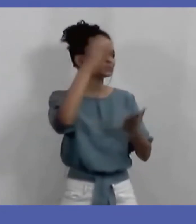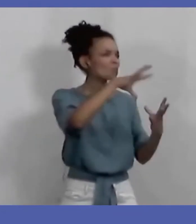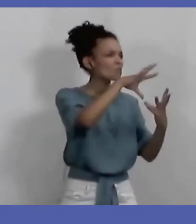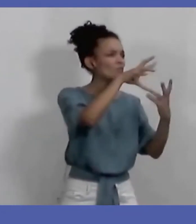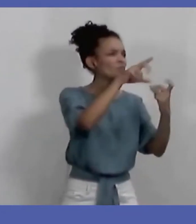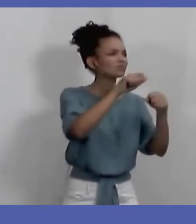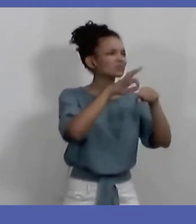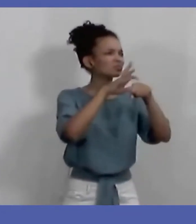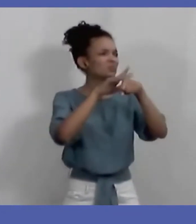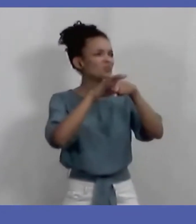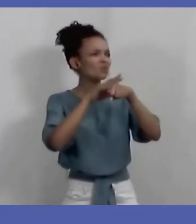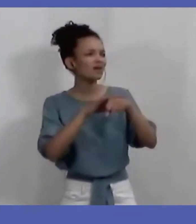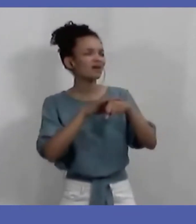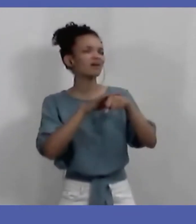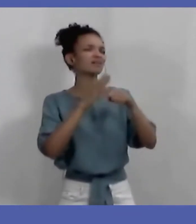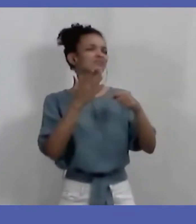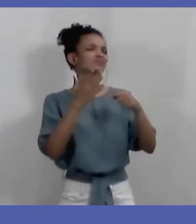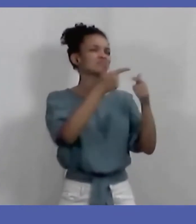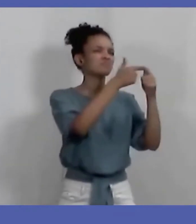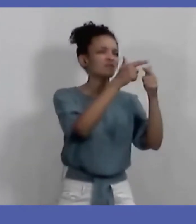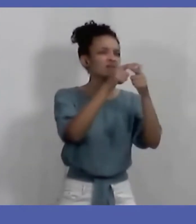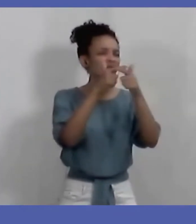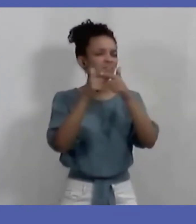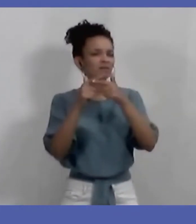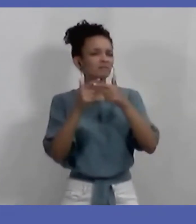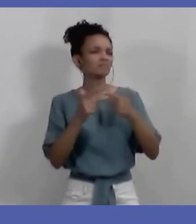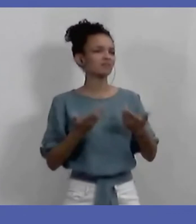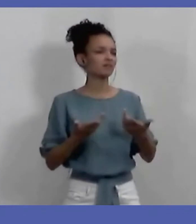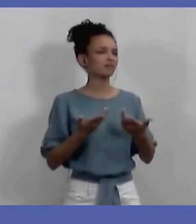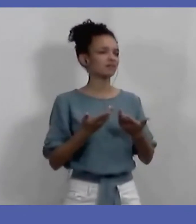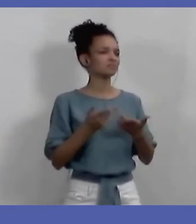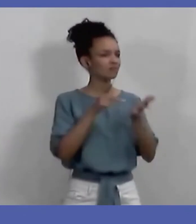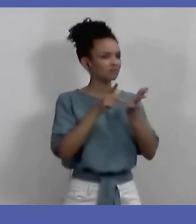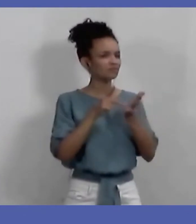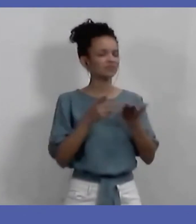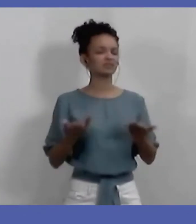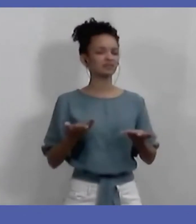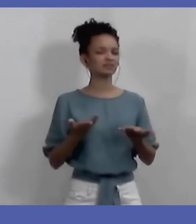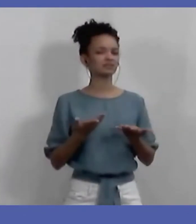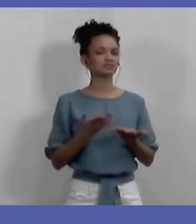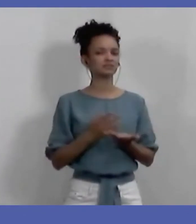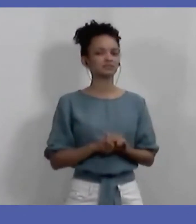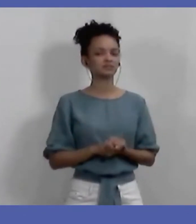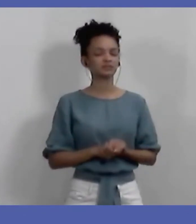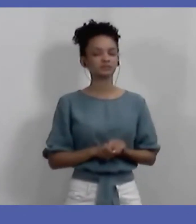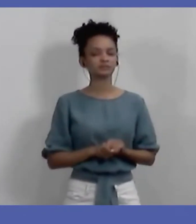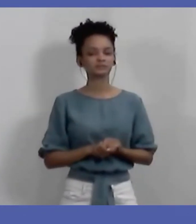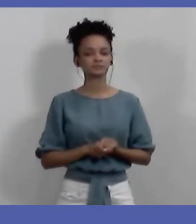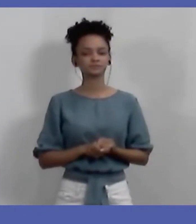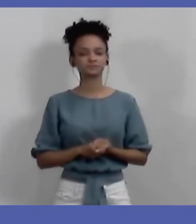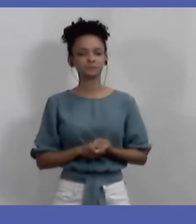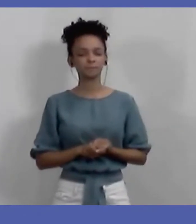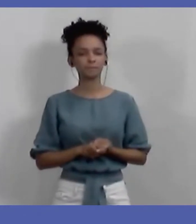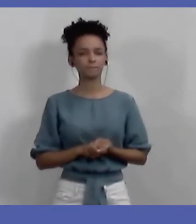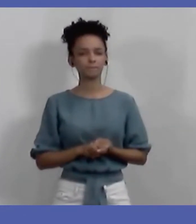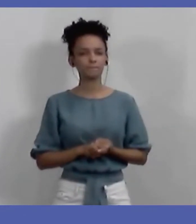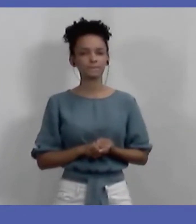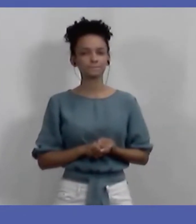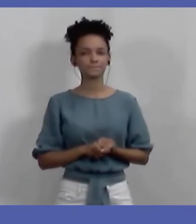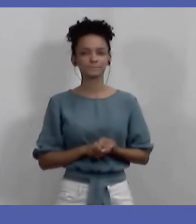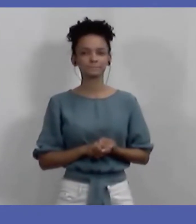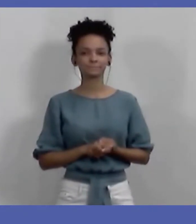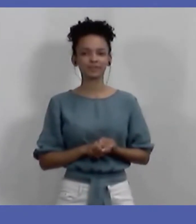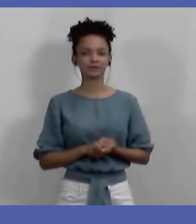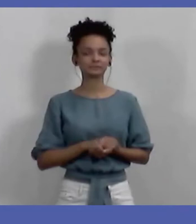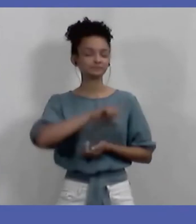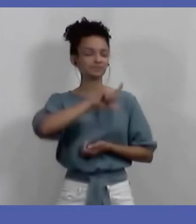leproso, paralítico, endemoniado, não é verdade? Leproso é porque tem revoltas, tem rebelião contra